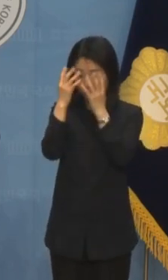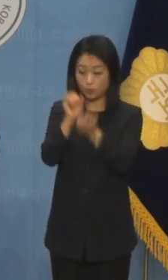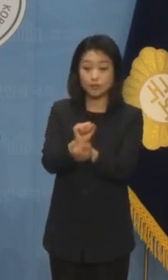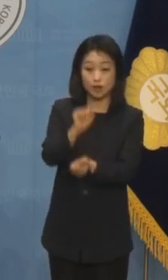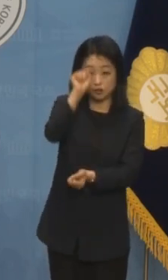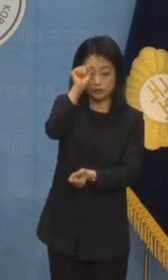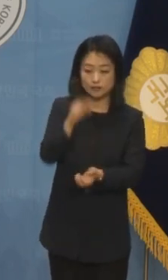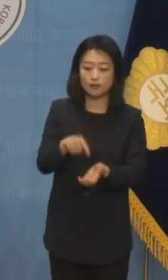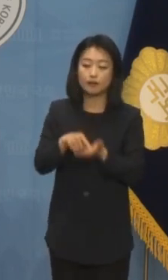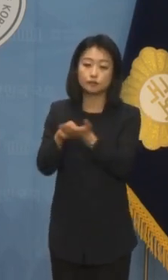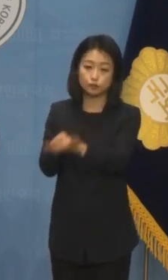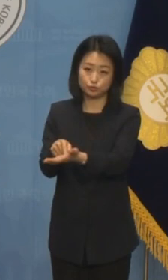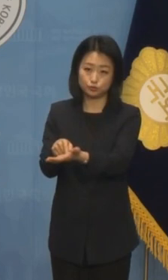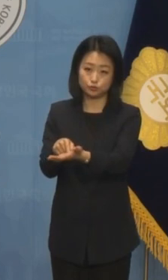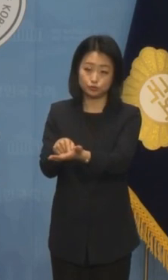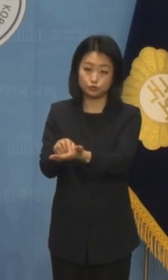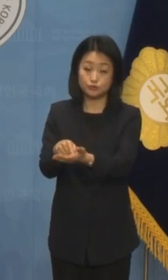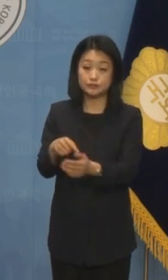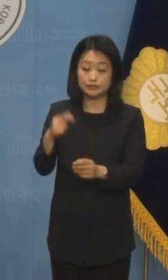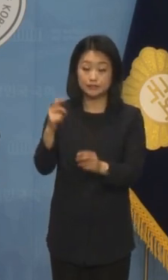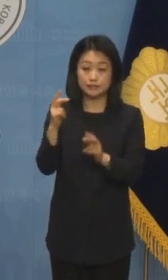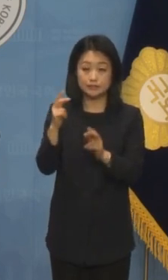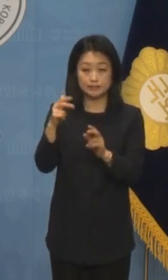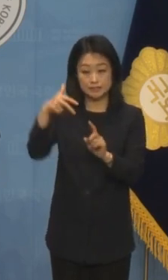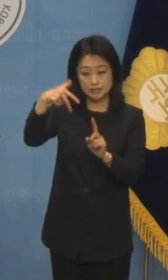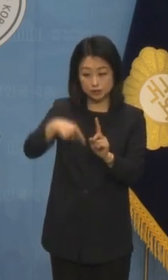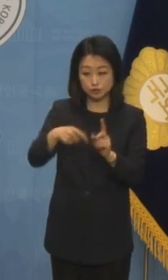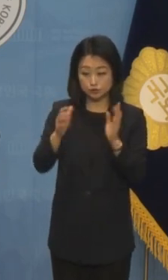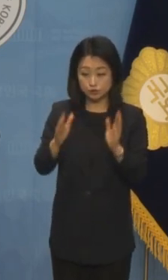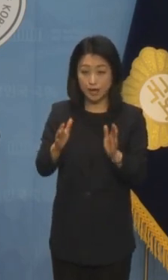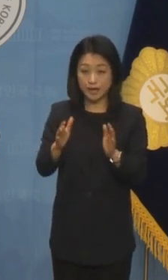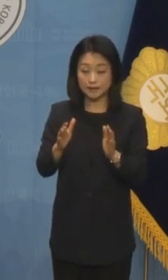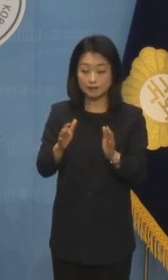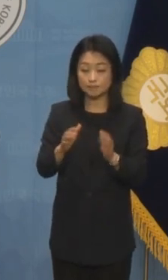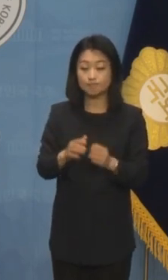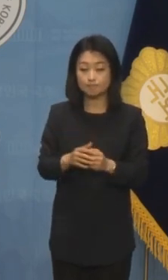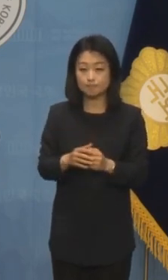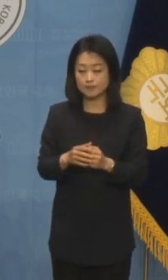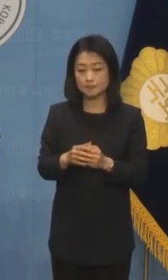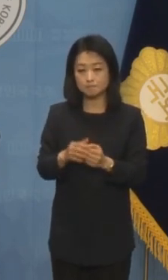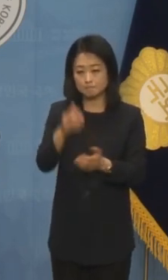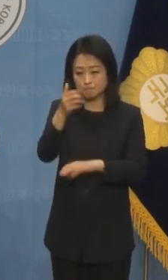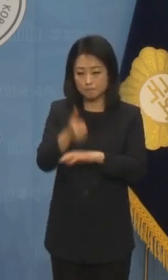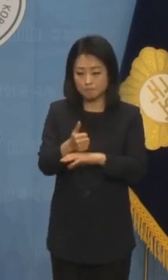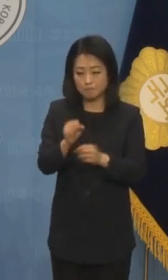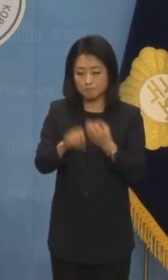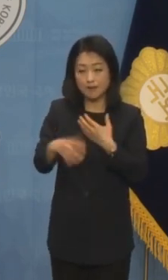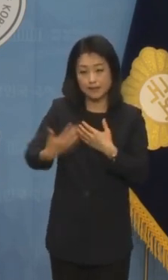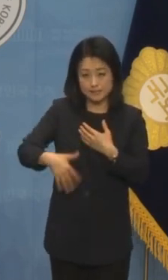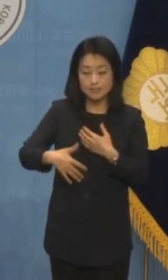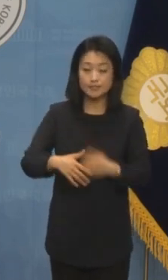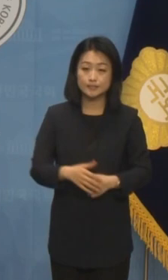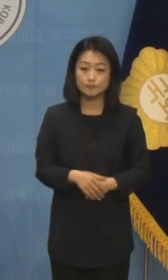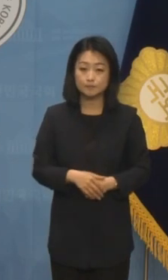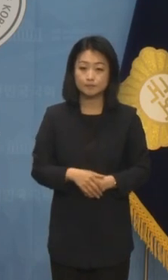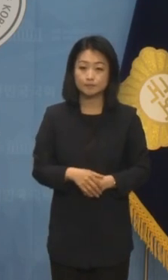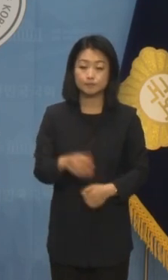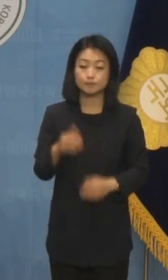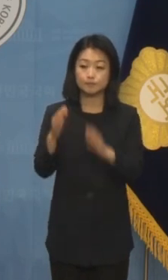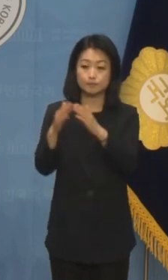구속영장이 청구가 되어서 일주일째 아무런 소식이 없는 중입니다. 그런 과정에서